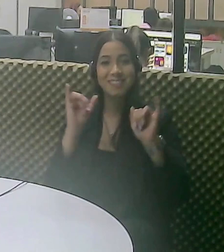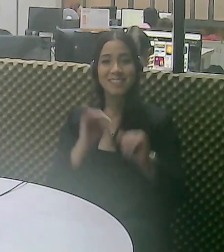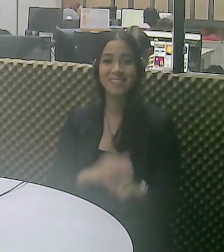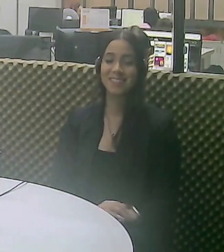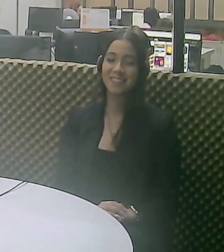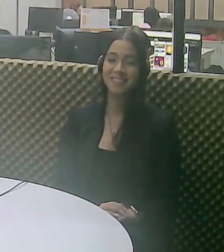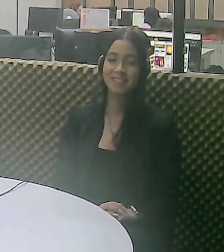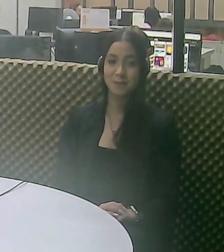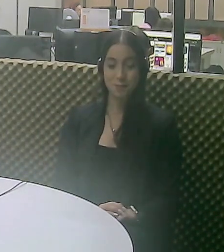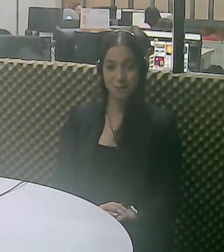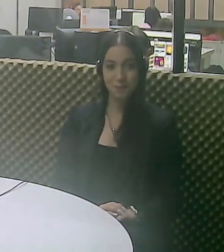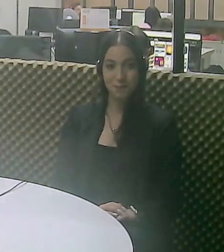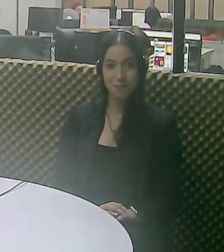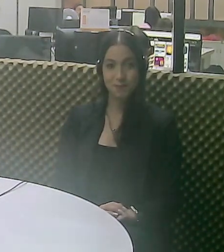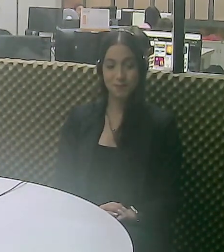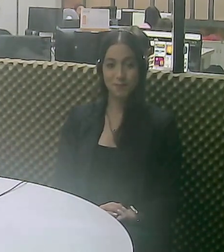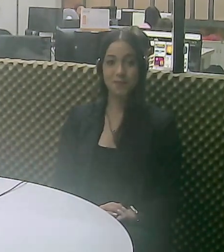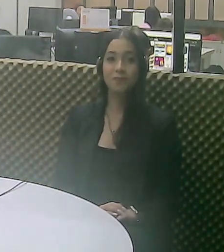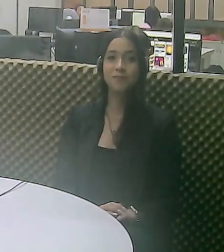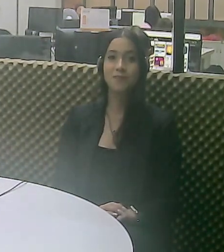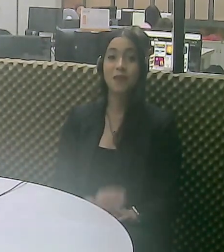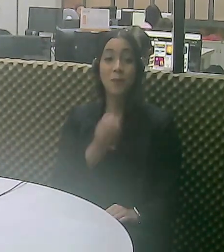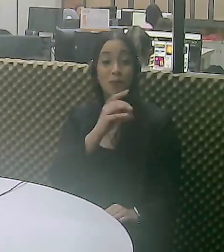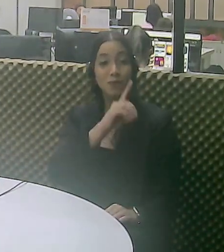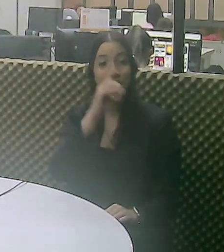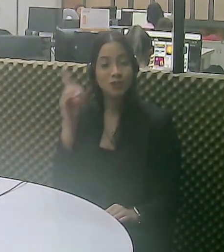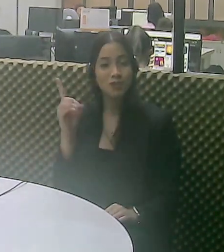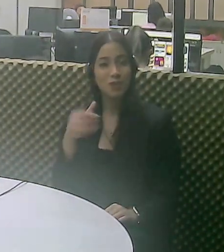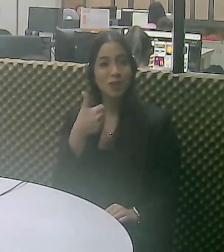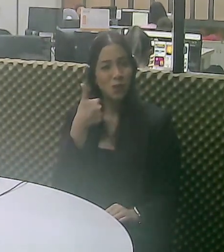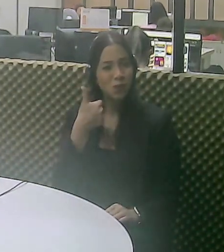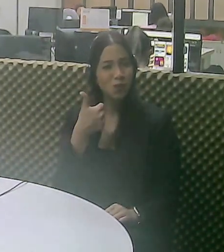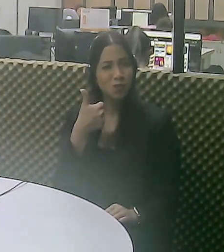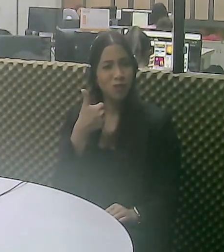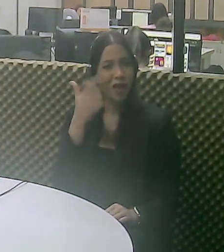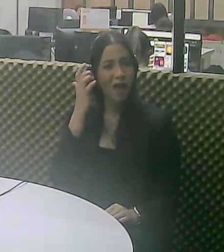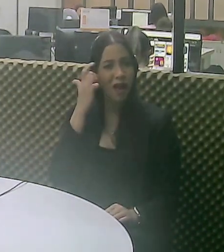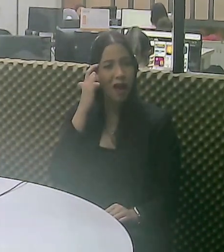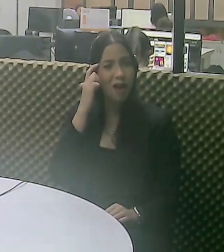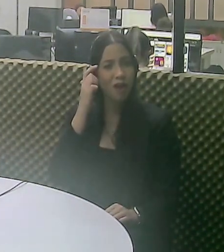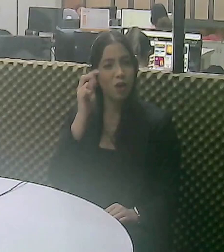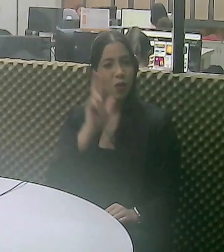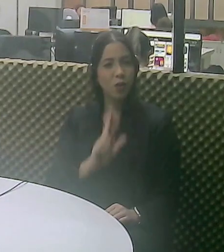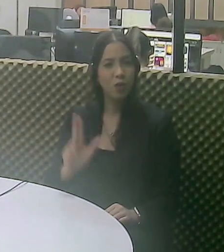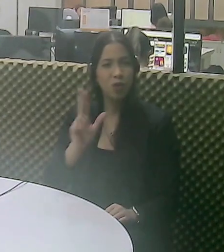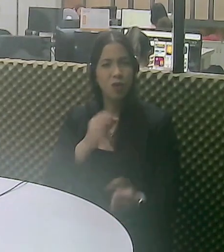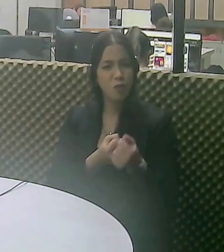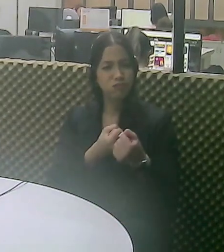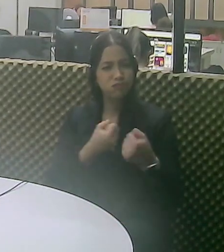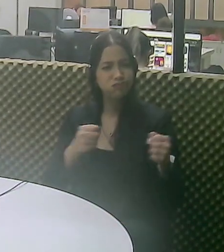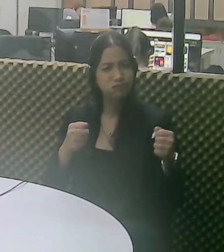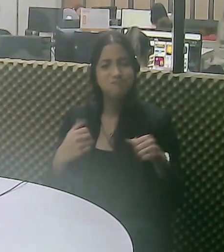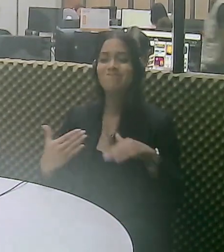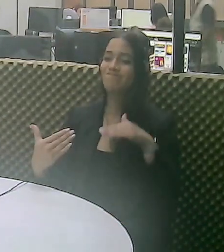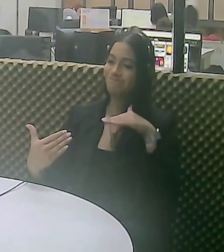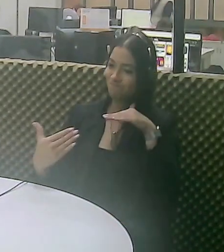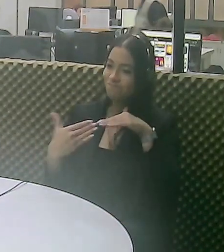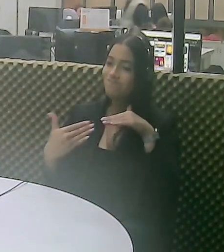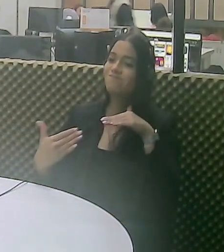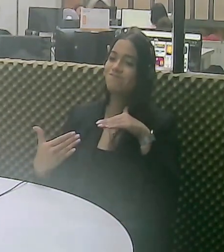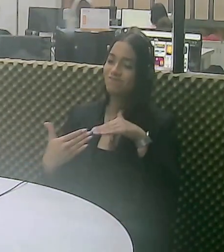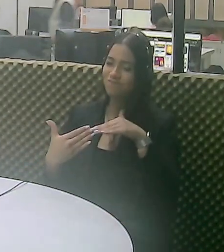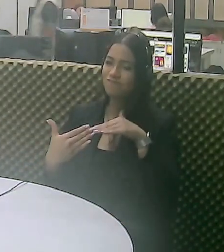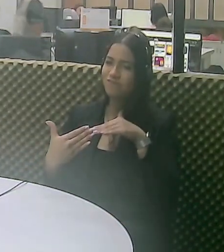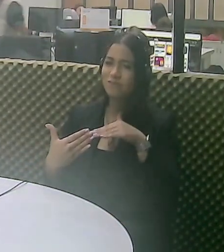um giro de notícias. Bom dia, tudo bem? A senhora acha que Uberlândia é uma cidade grande? Nossa, tá